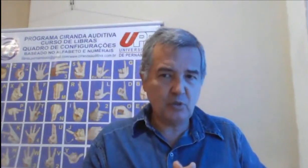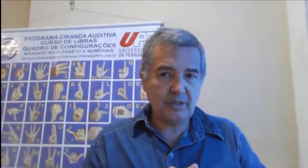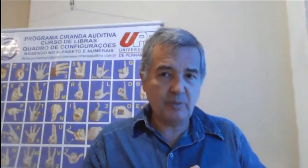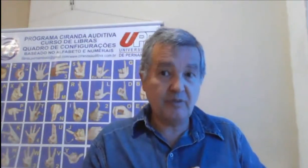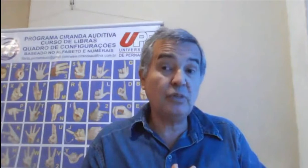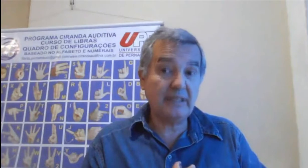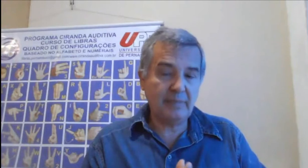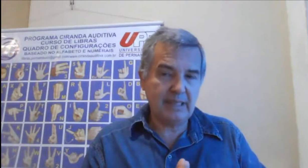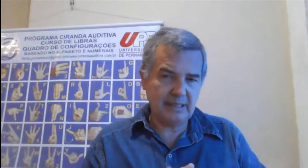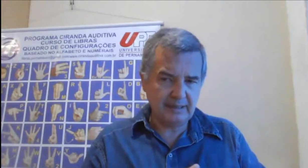questões do Detran de Brasília.